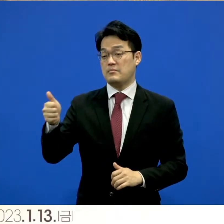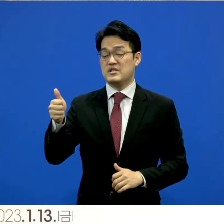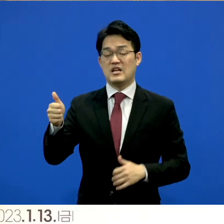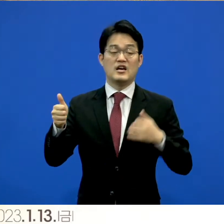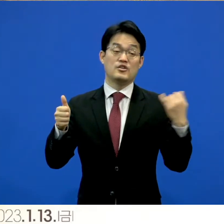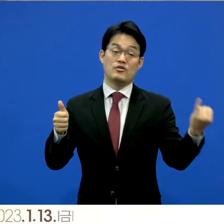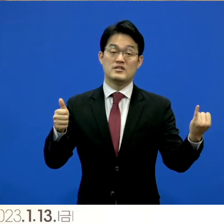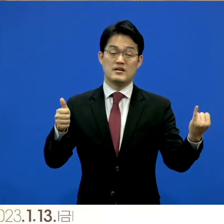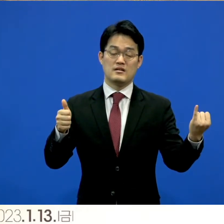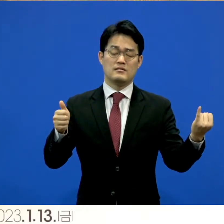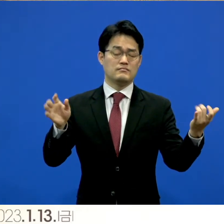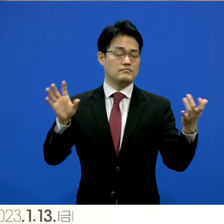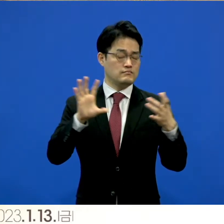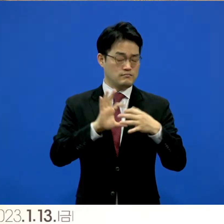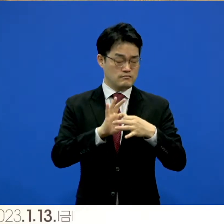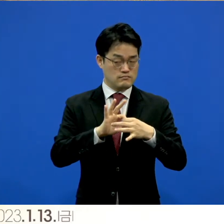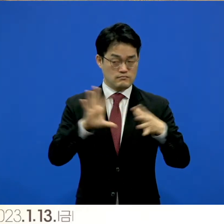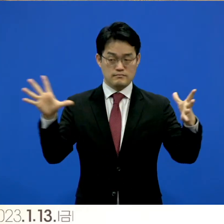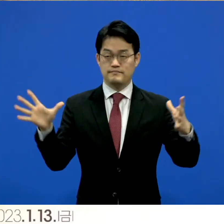남자나 여자나.